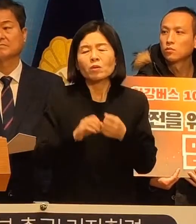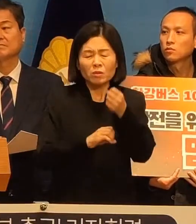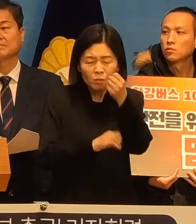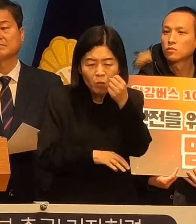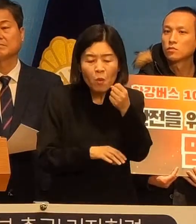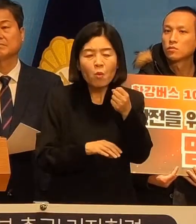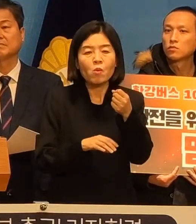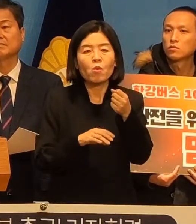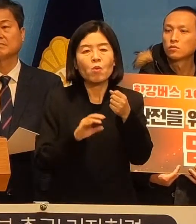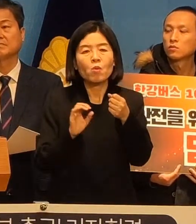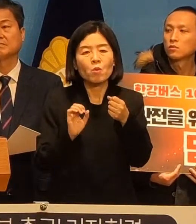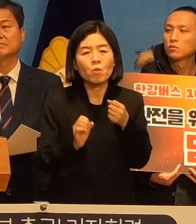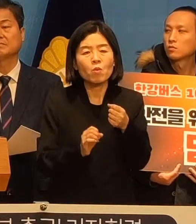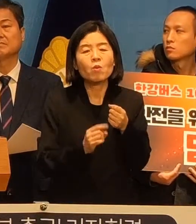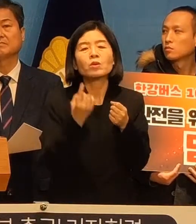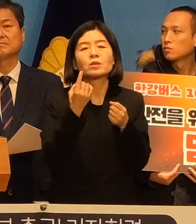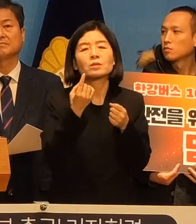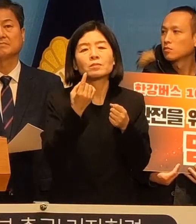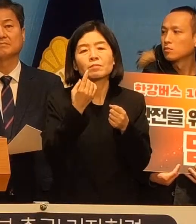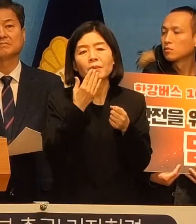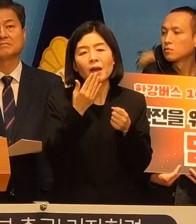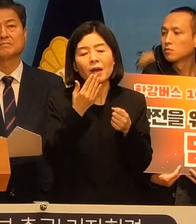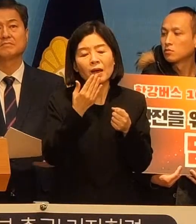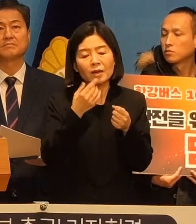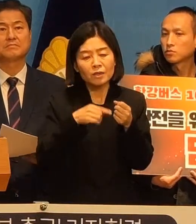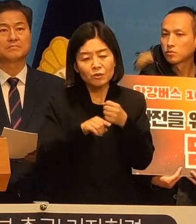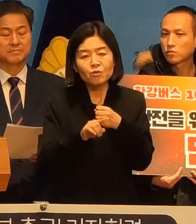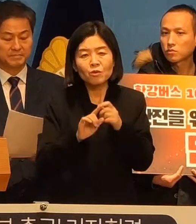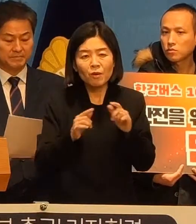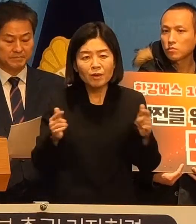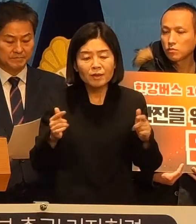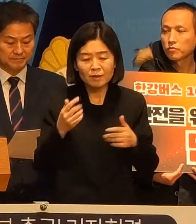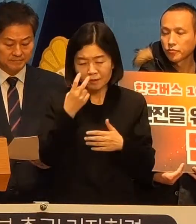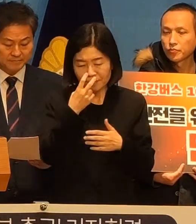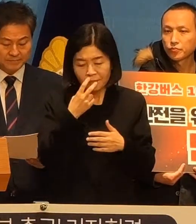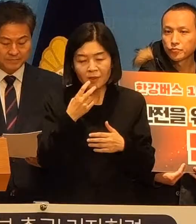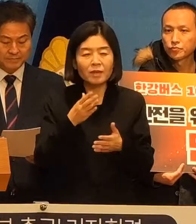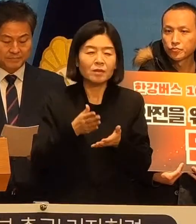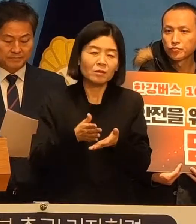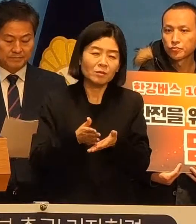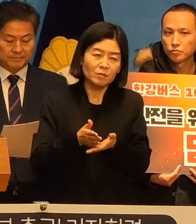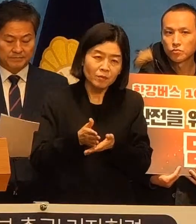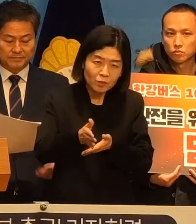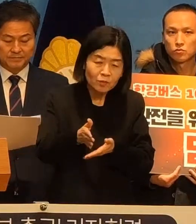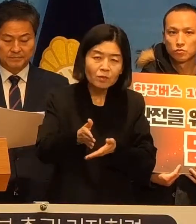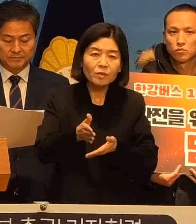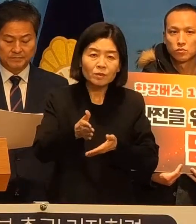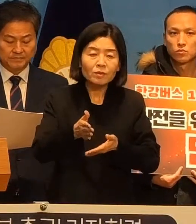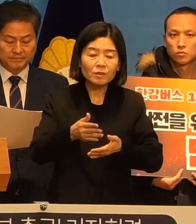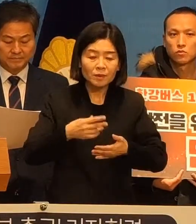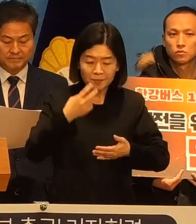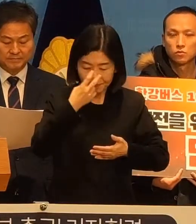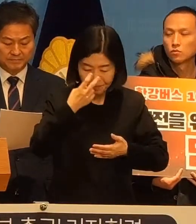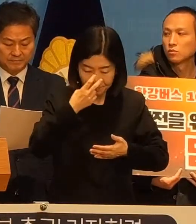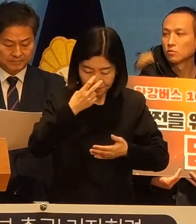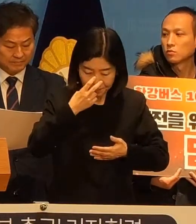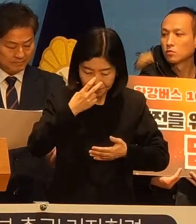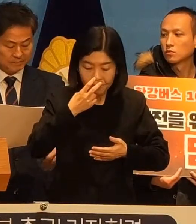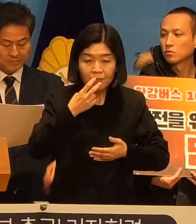수도 있다라는 것 때문에 다양한 좀 더 전문적인 검사를